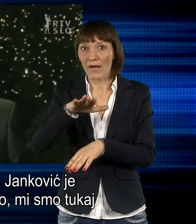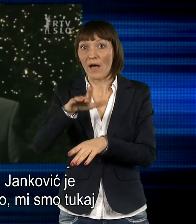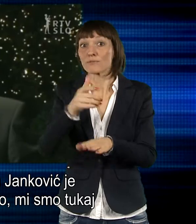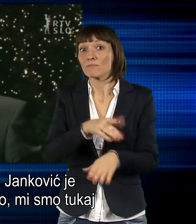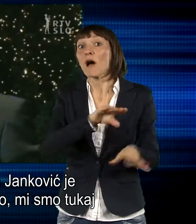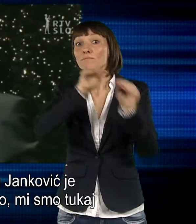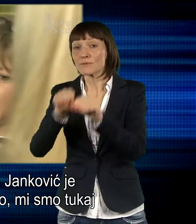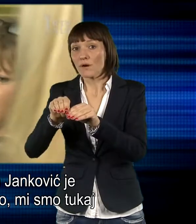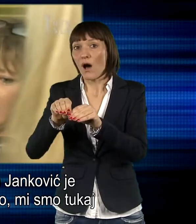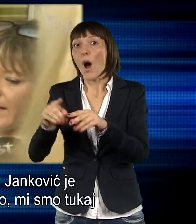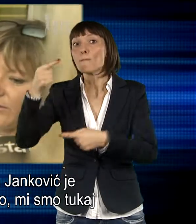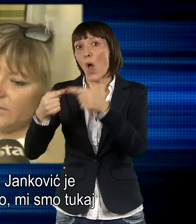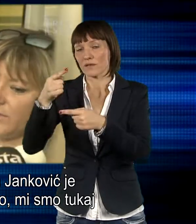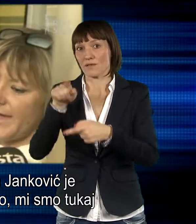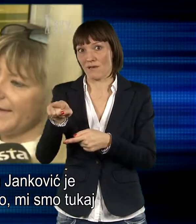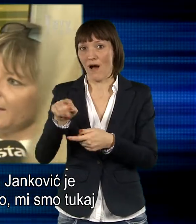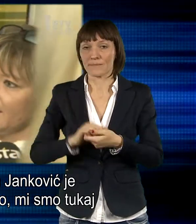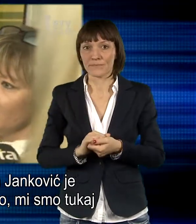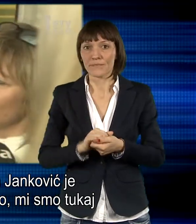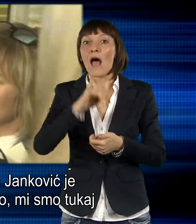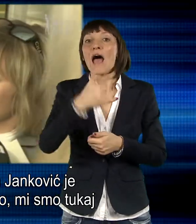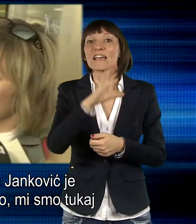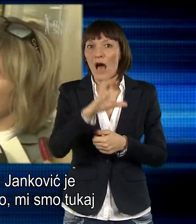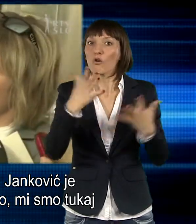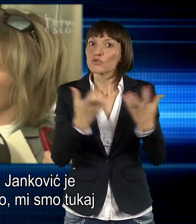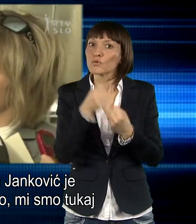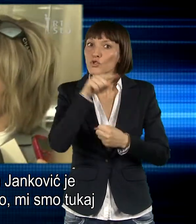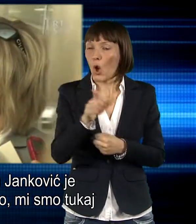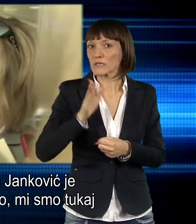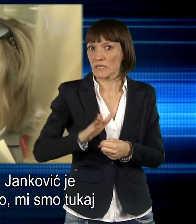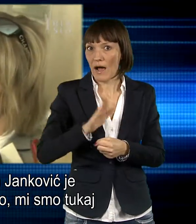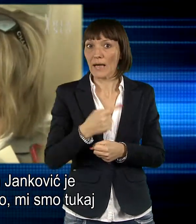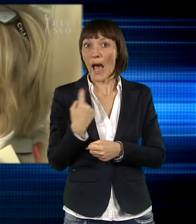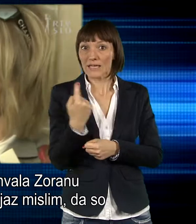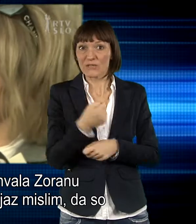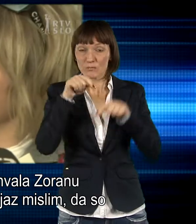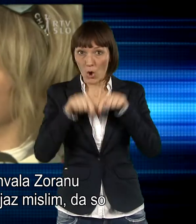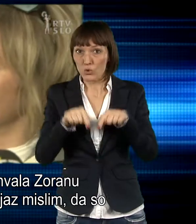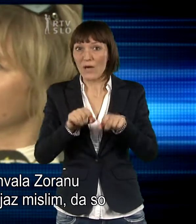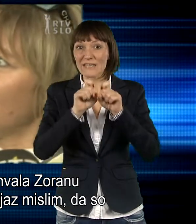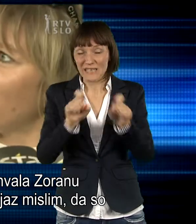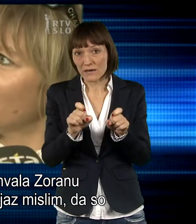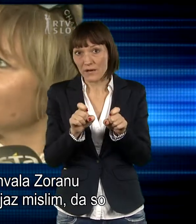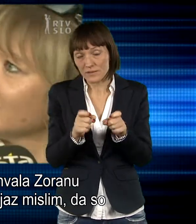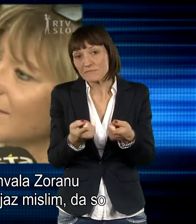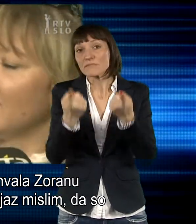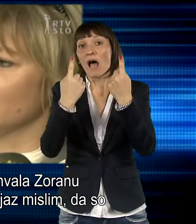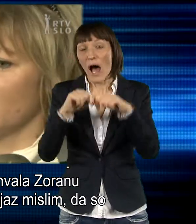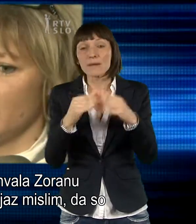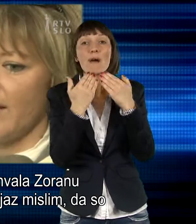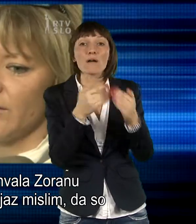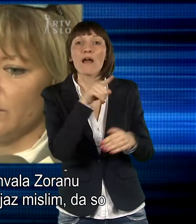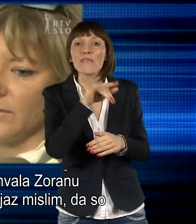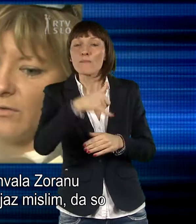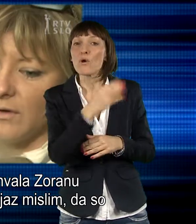vrh politike. Zoran Janković je ustanovil to stranko. Mi smo tukaj zaradi, ali pa hvala